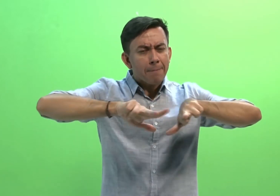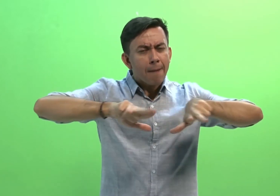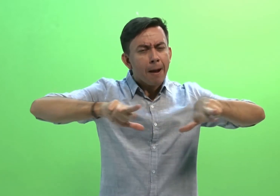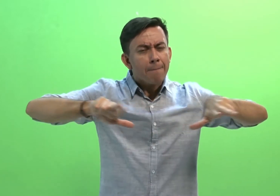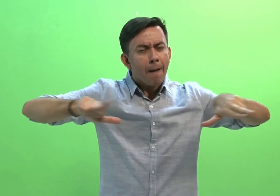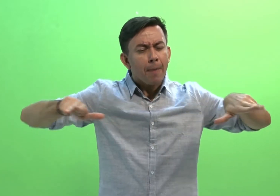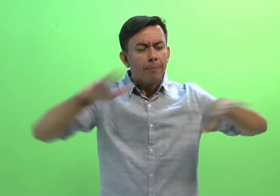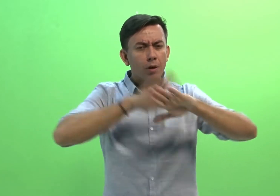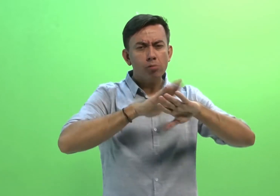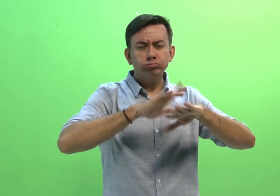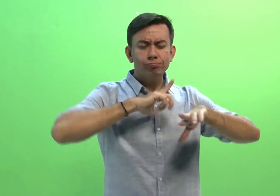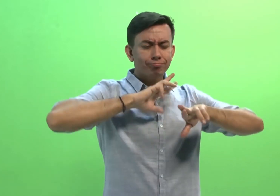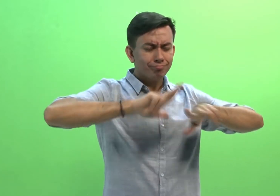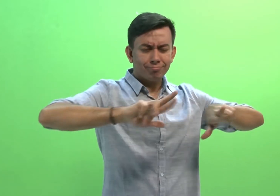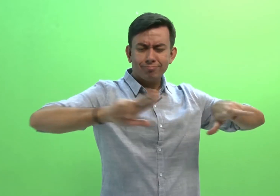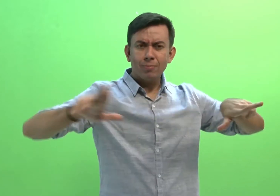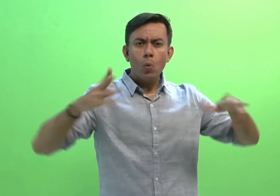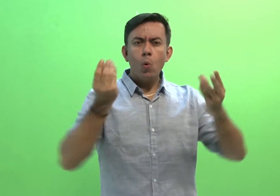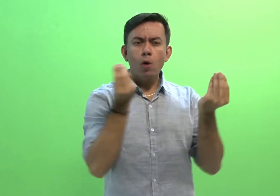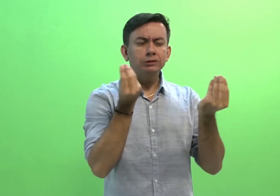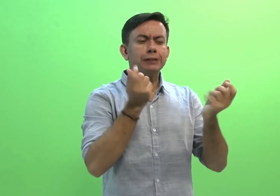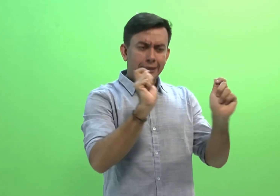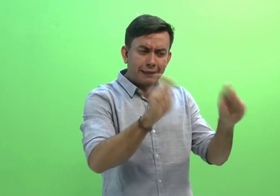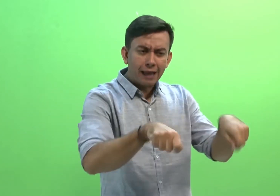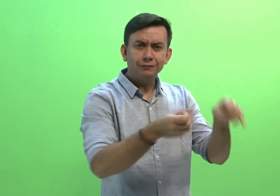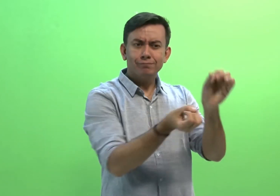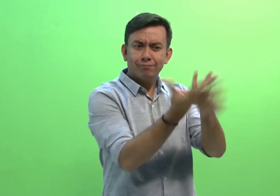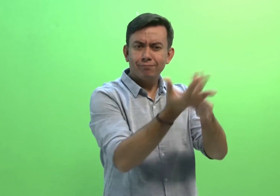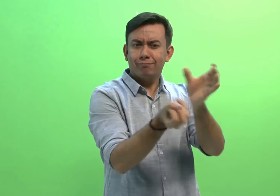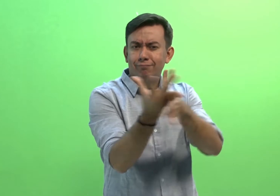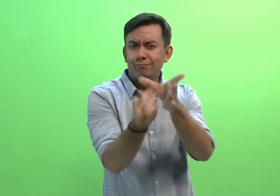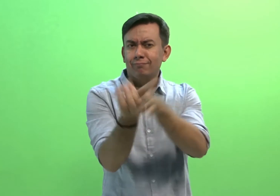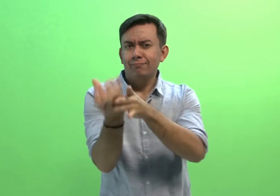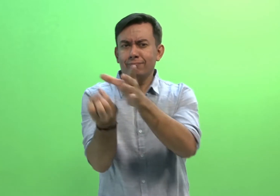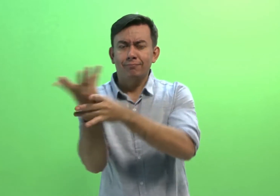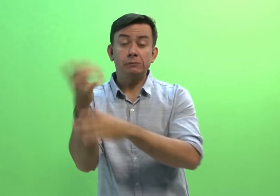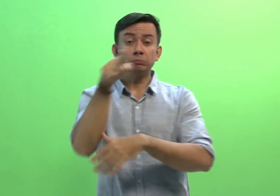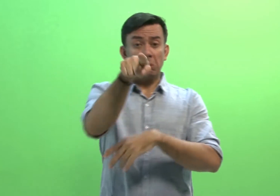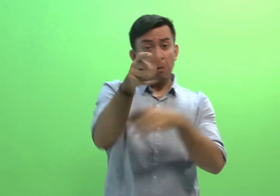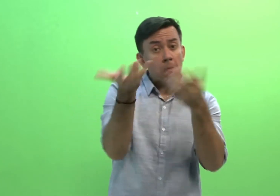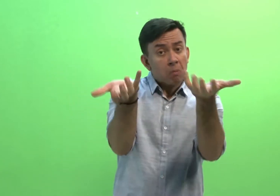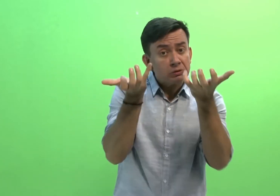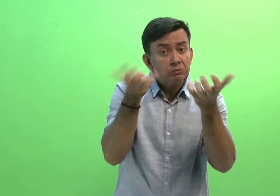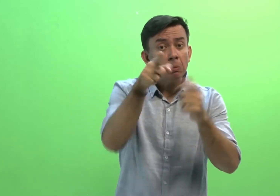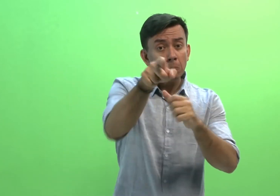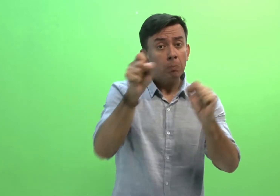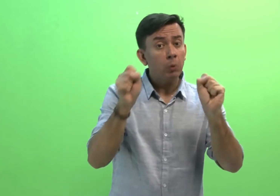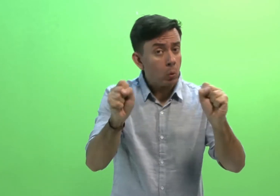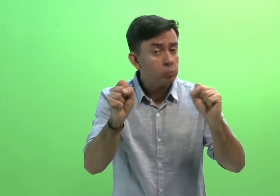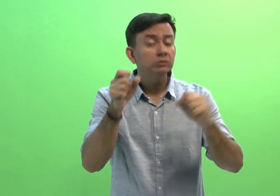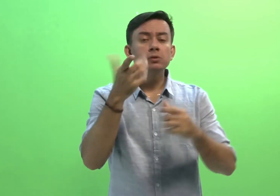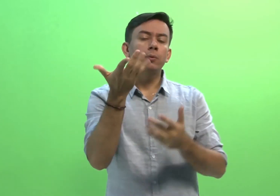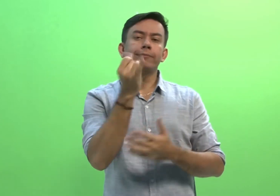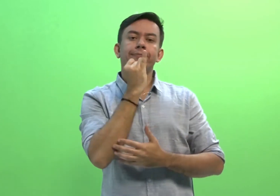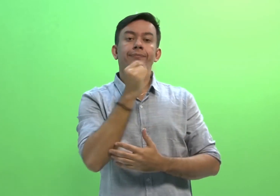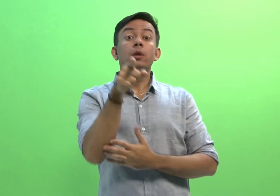versatilidade, mostra que essa língua pode assumir N conceitos e pode criar também